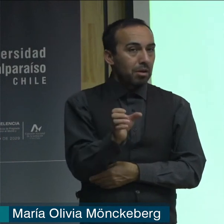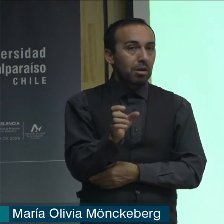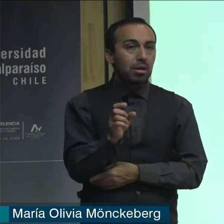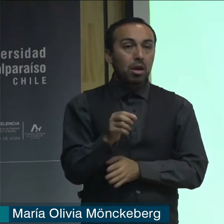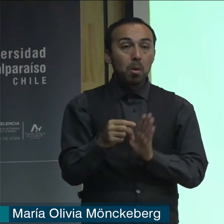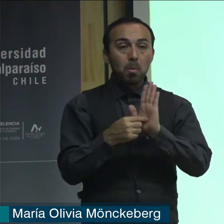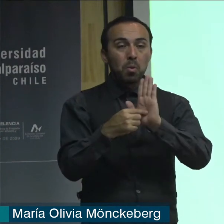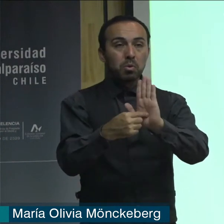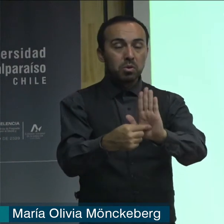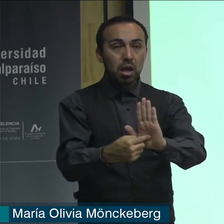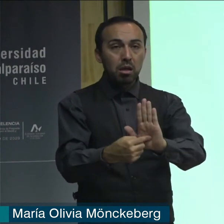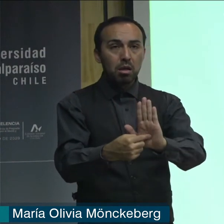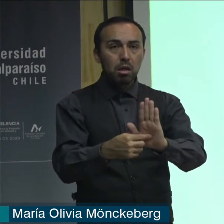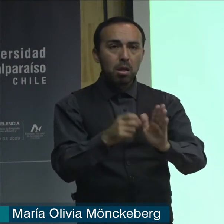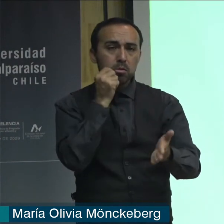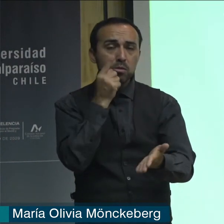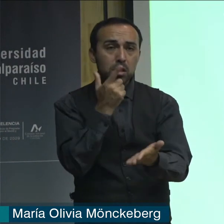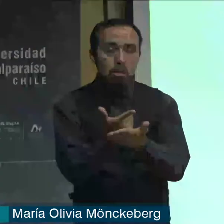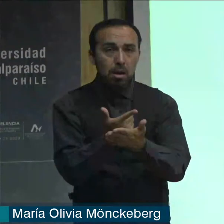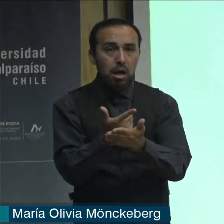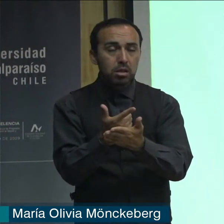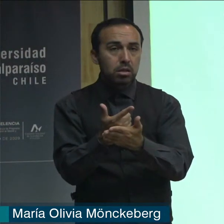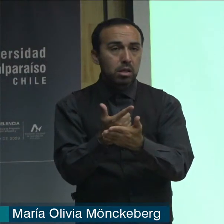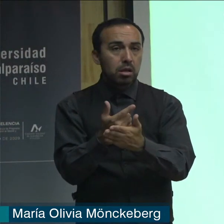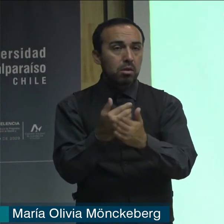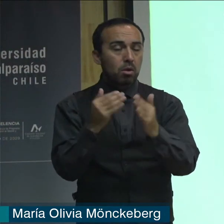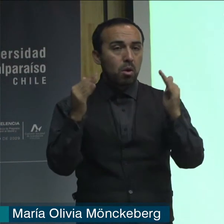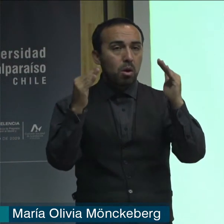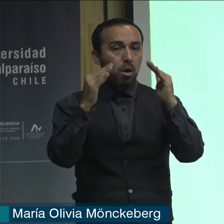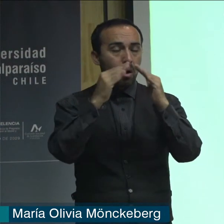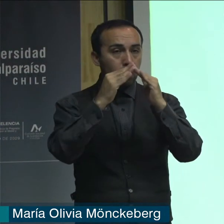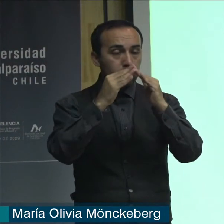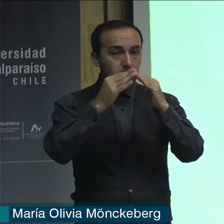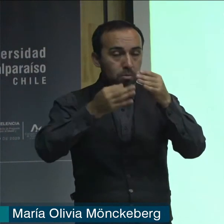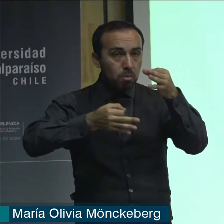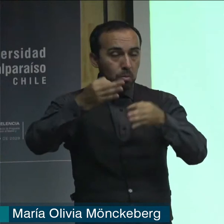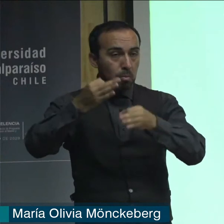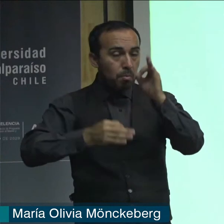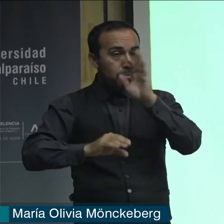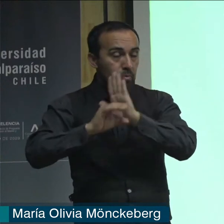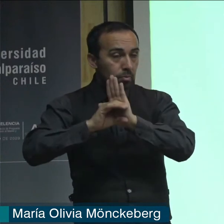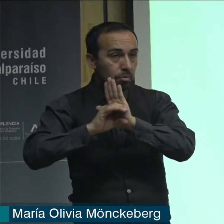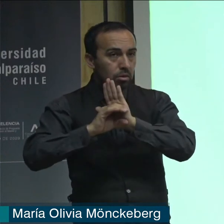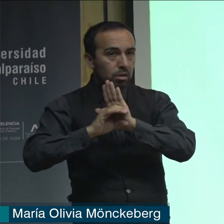tribunal constitucional venía de una de las principales universidades privadas lucrativas